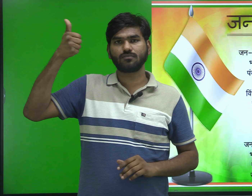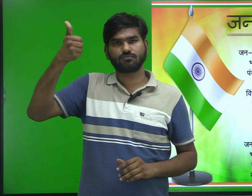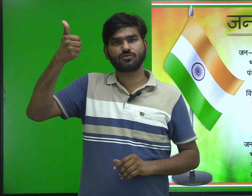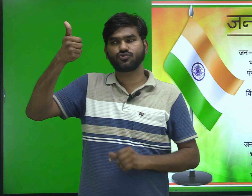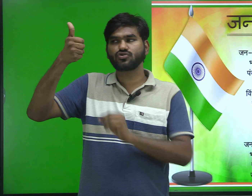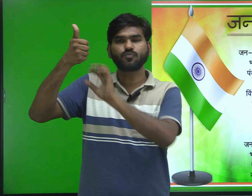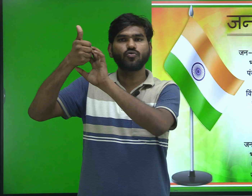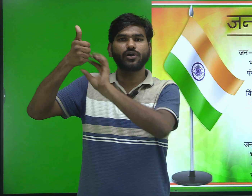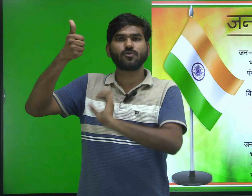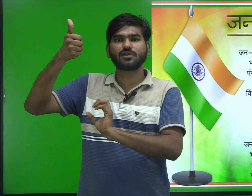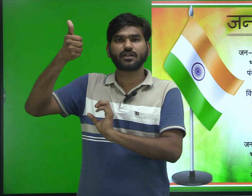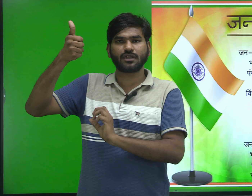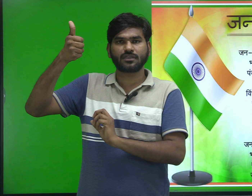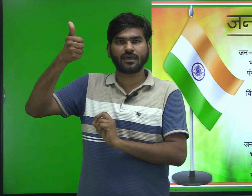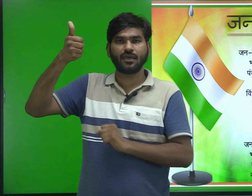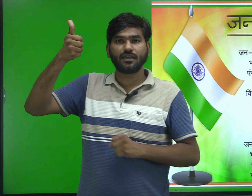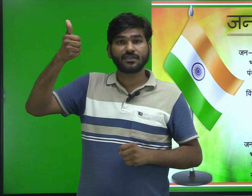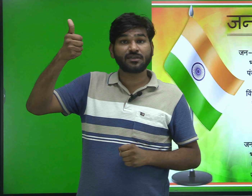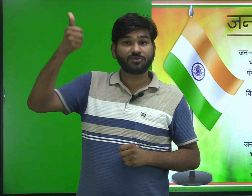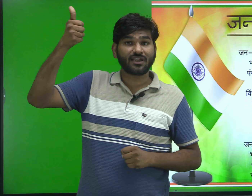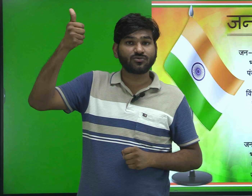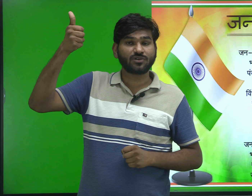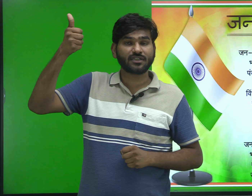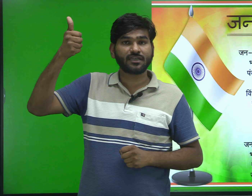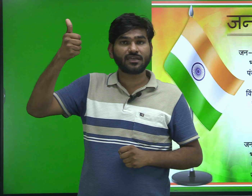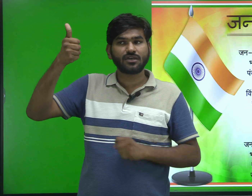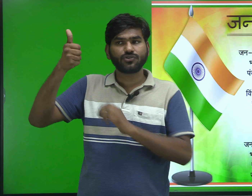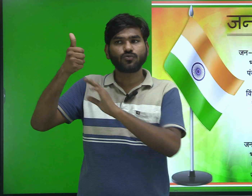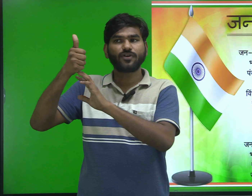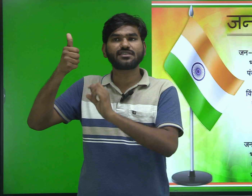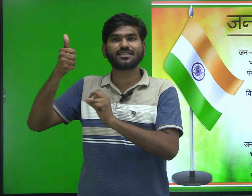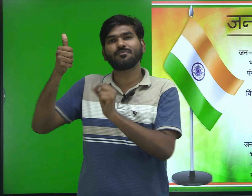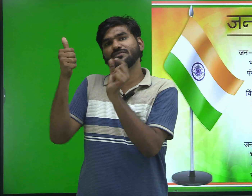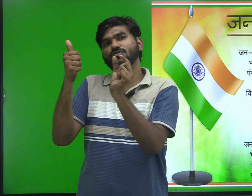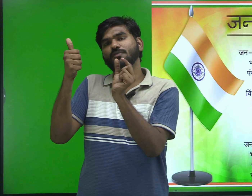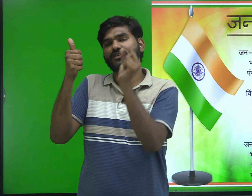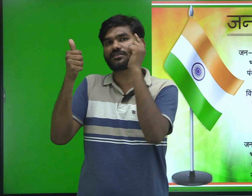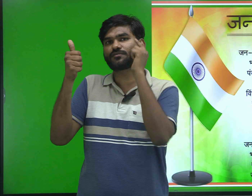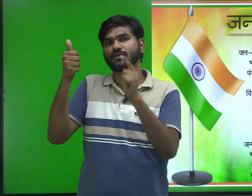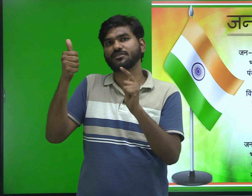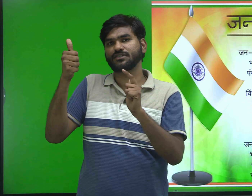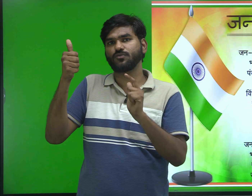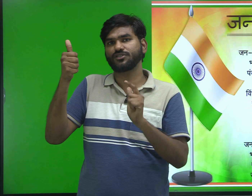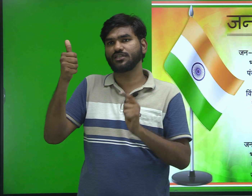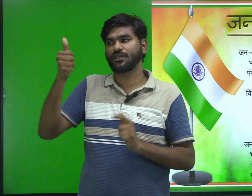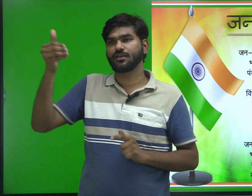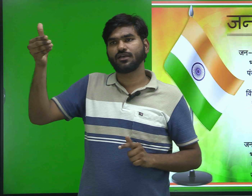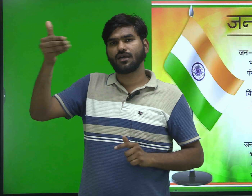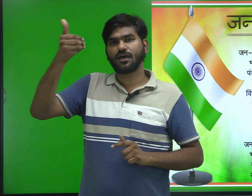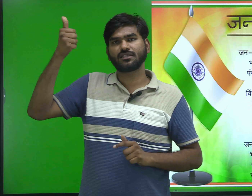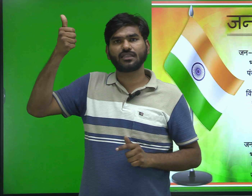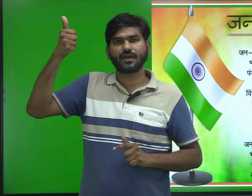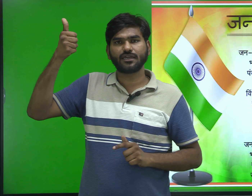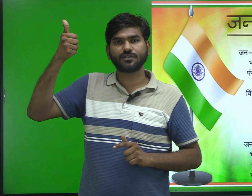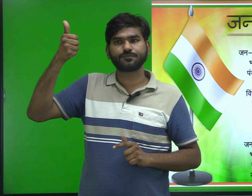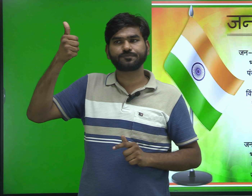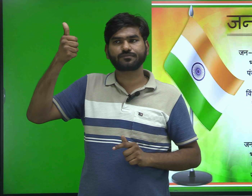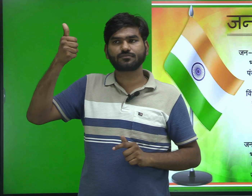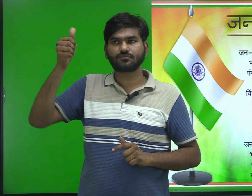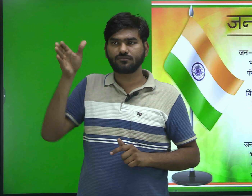जो सबको कंट्रोल करके रखता है। जैसे हम तराजू करते हैं ना, तो वही सेम इसको आप कांसेप्ट समझते हुए चलिए। अधिनायक,